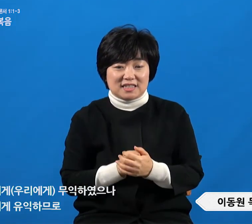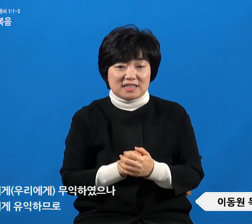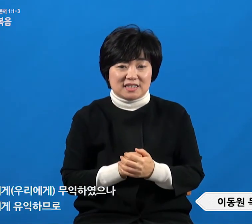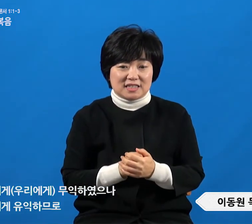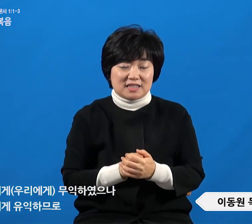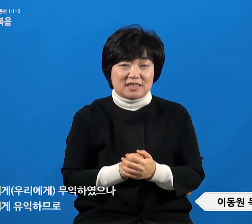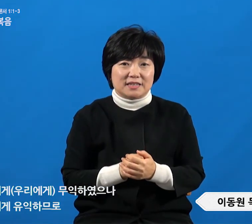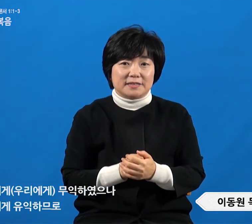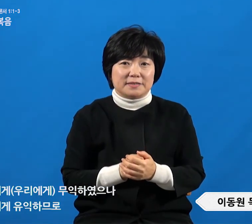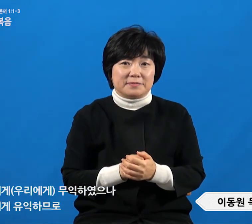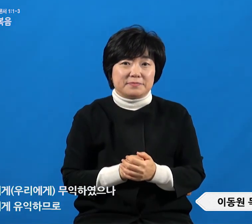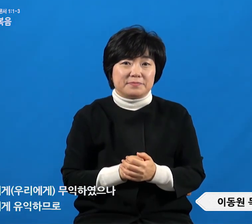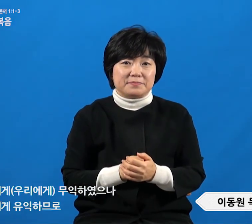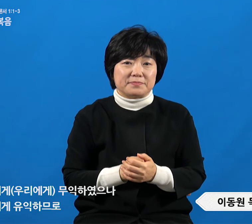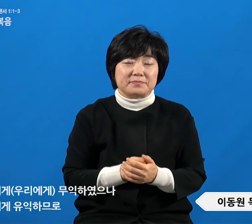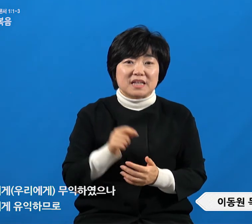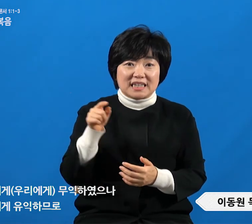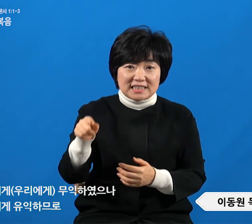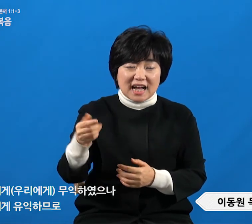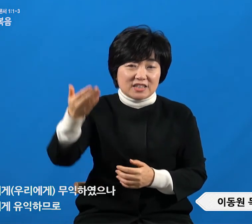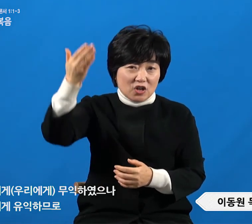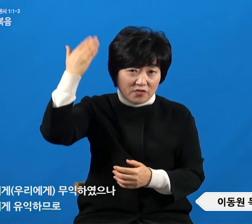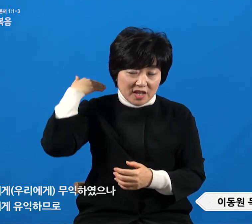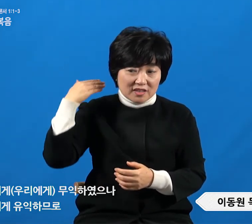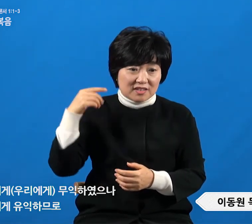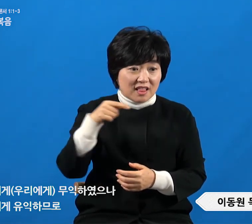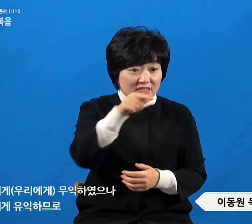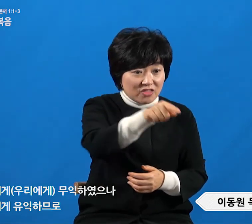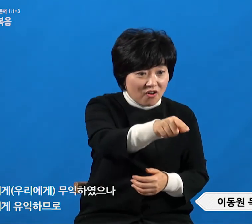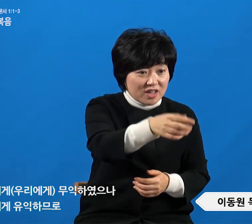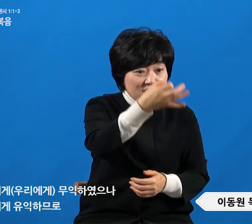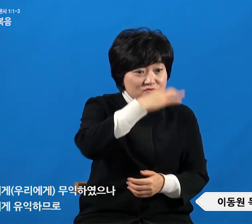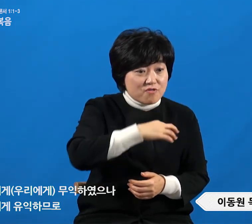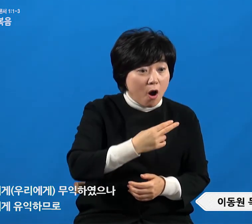읽겠습니다. 시작. 그가 전에는 내게